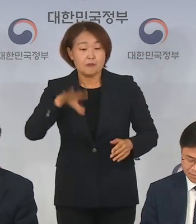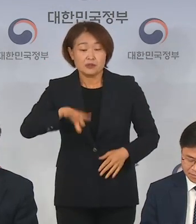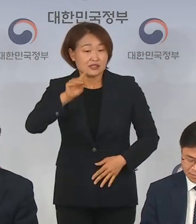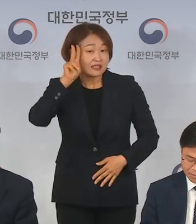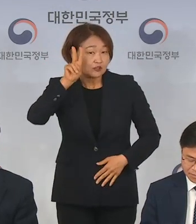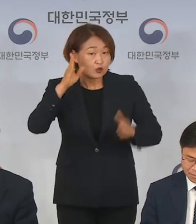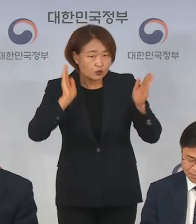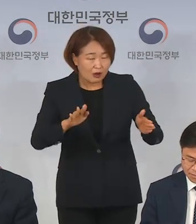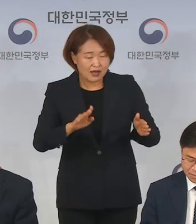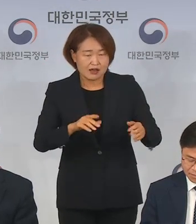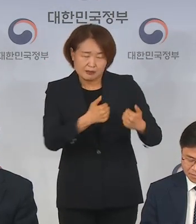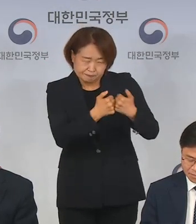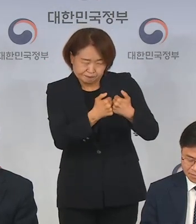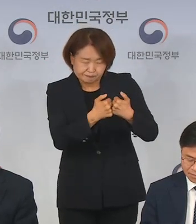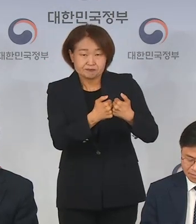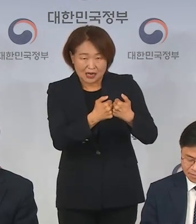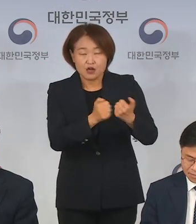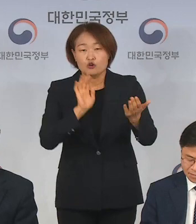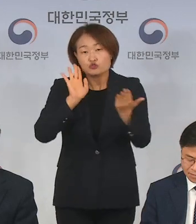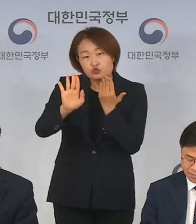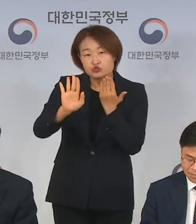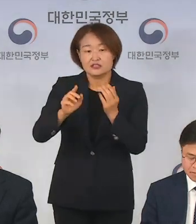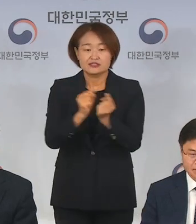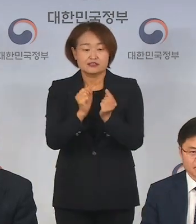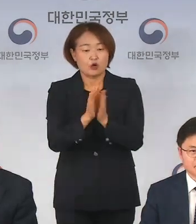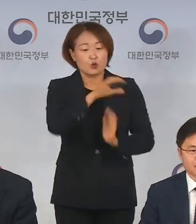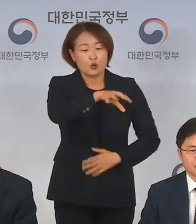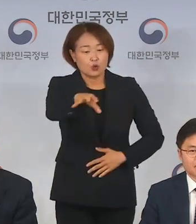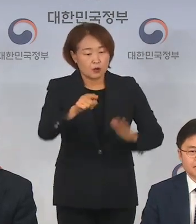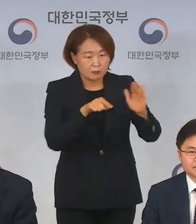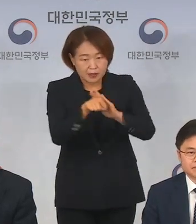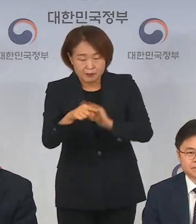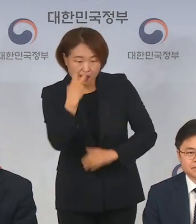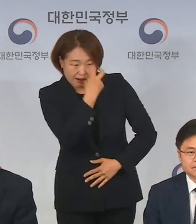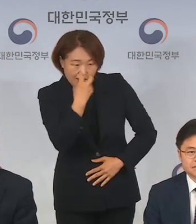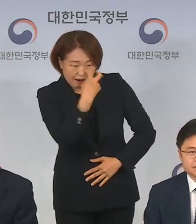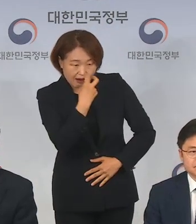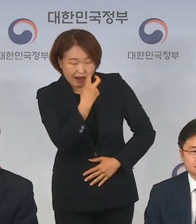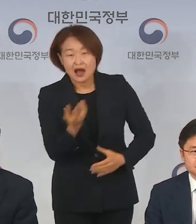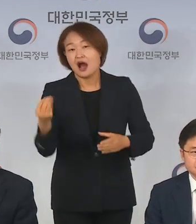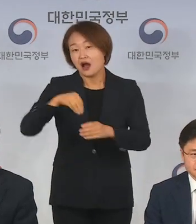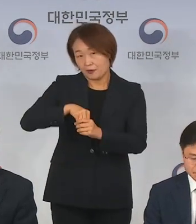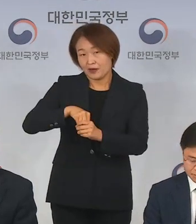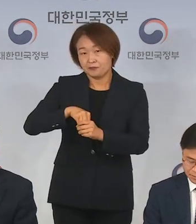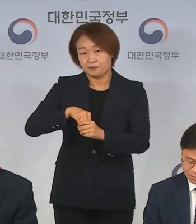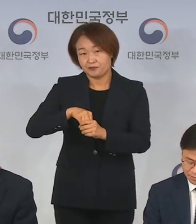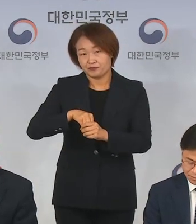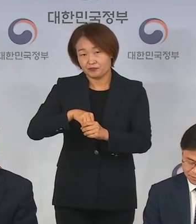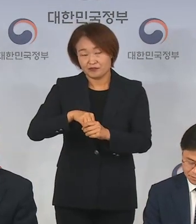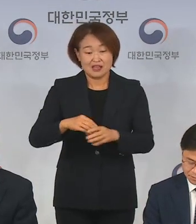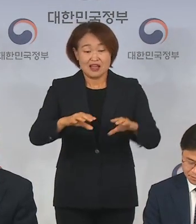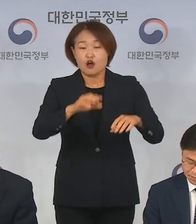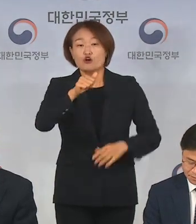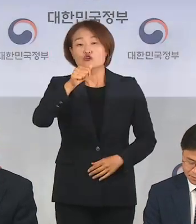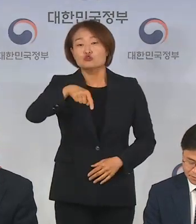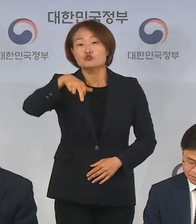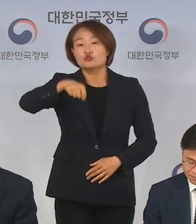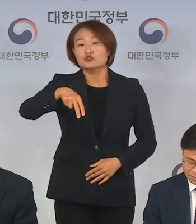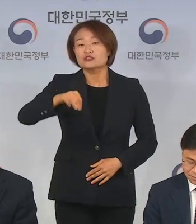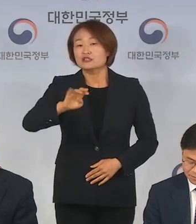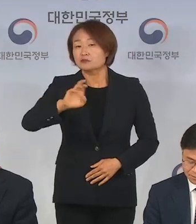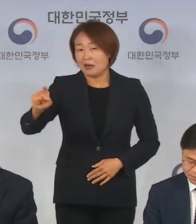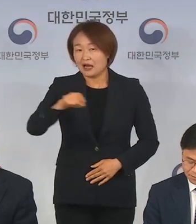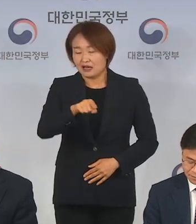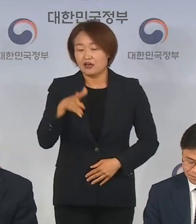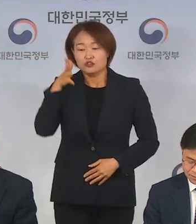심층적 질의응답과 이틀간의 현장 점검을 포함해서 후쿠시마 제1원전 현장에